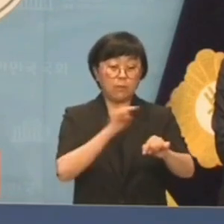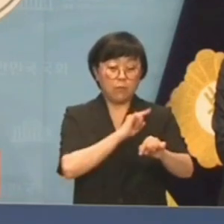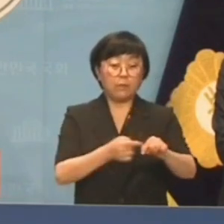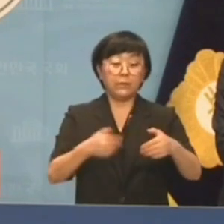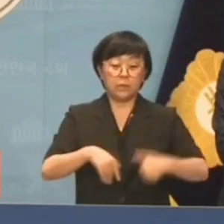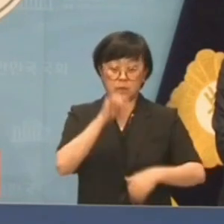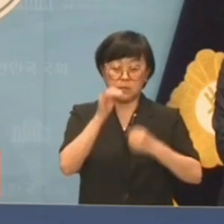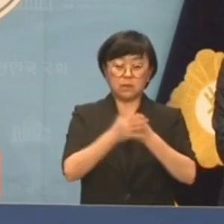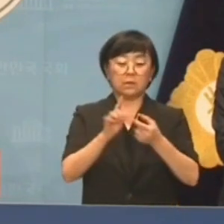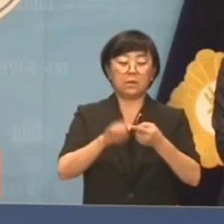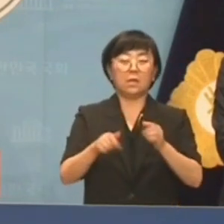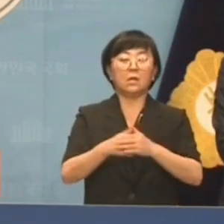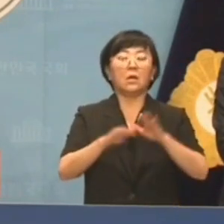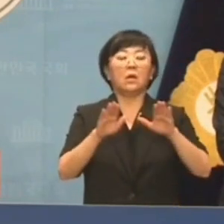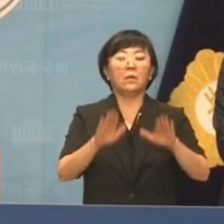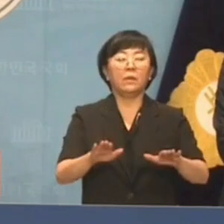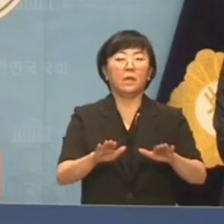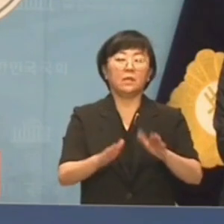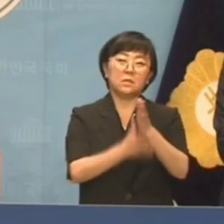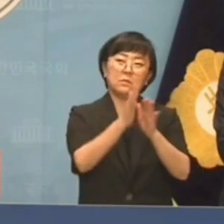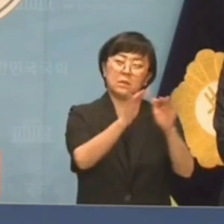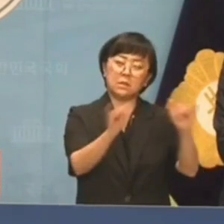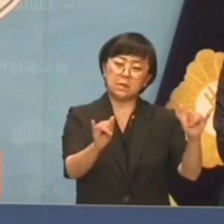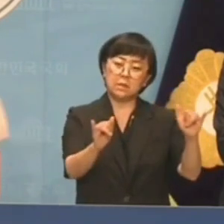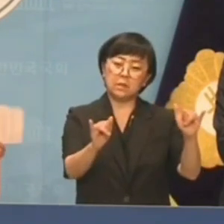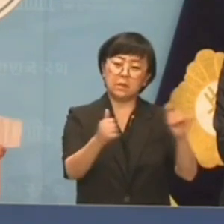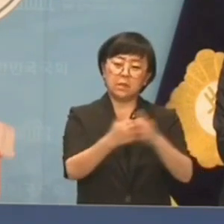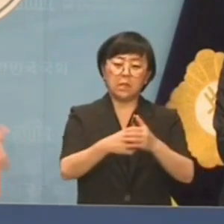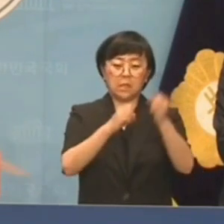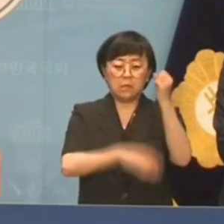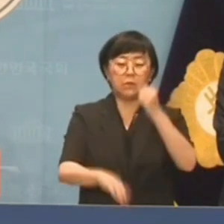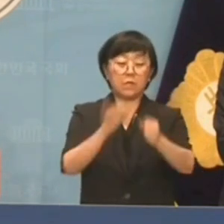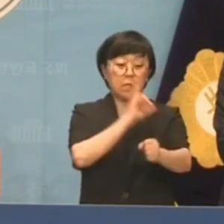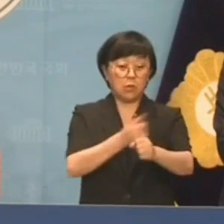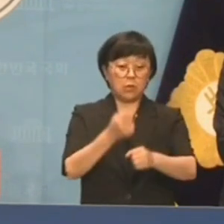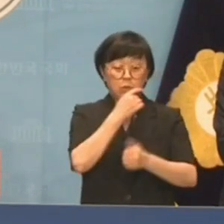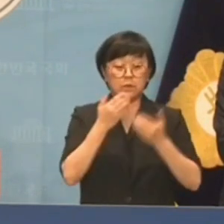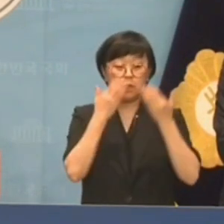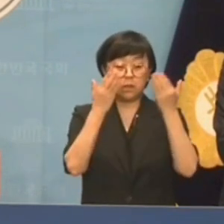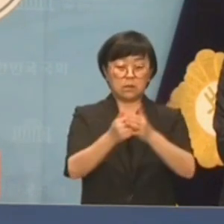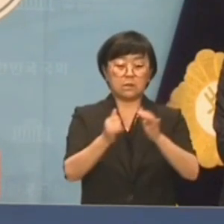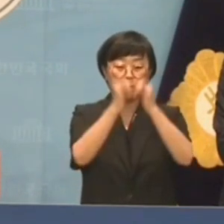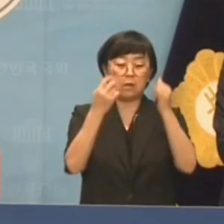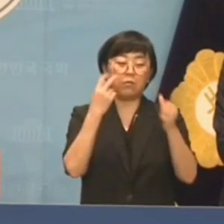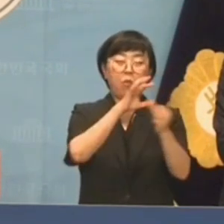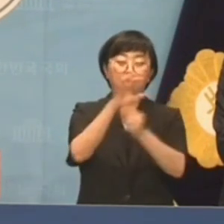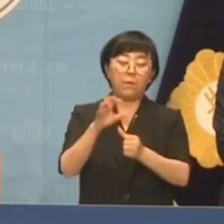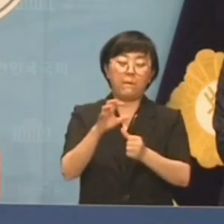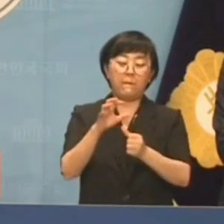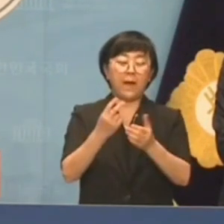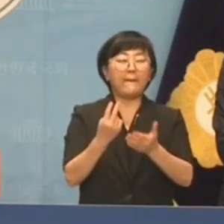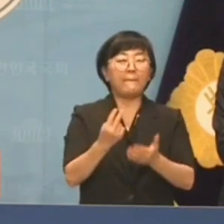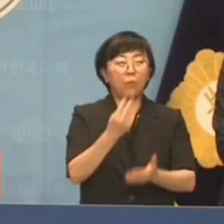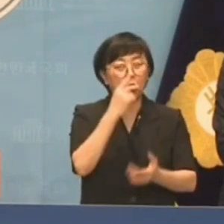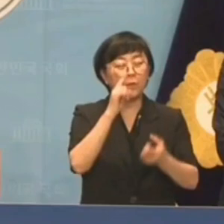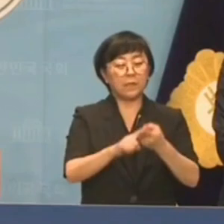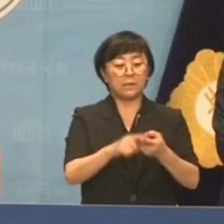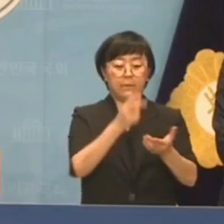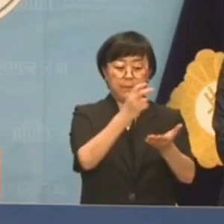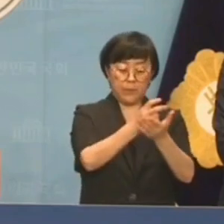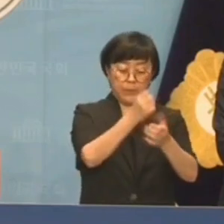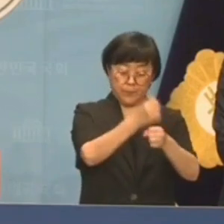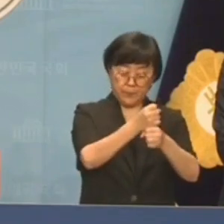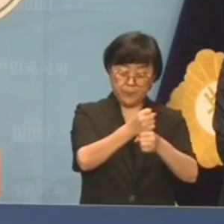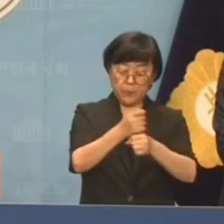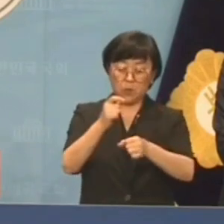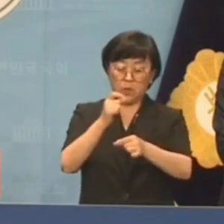하겠지만 적어도 현대국가 시민들이 기본적 인권으로 보장되고 있는 사회보험에 대해서는 입법과 행정을